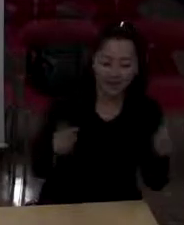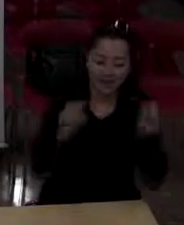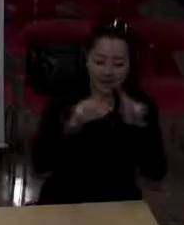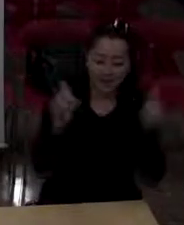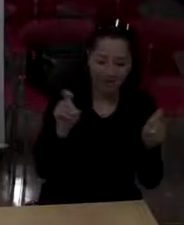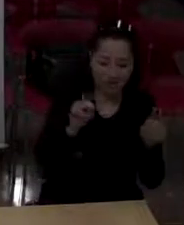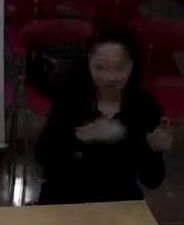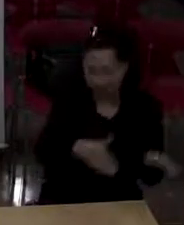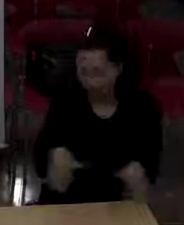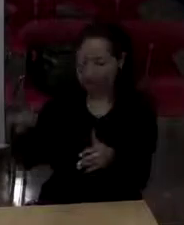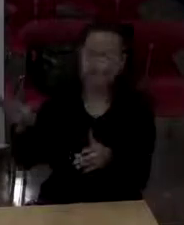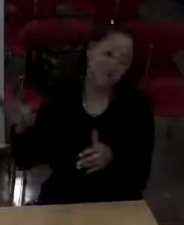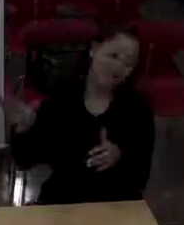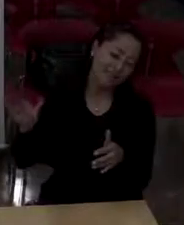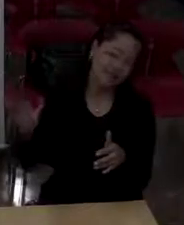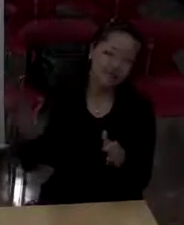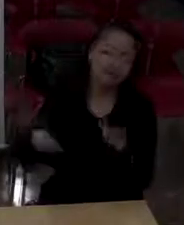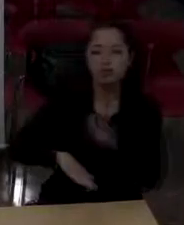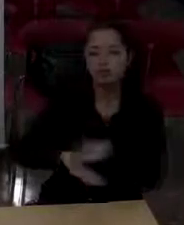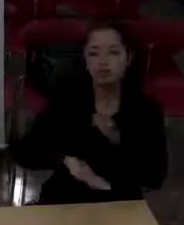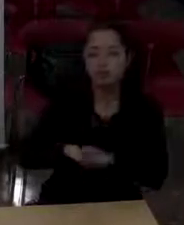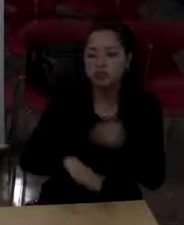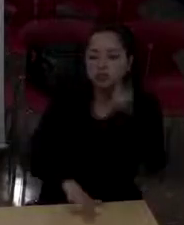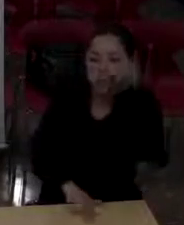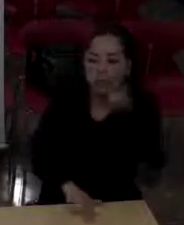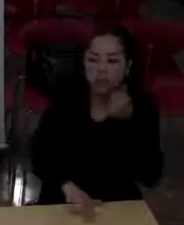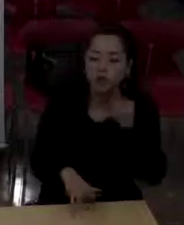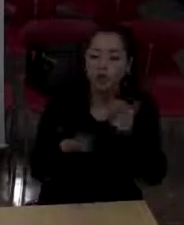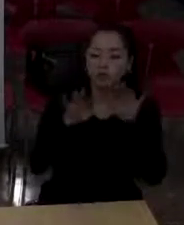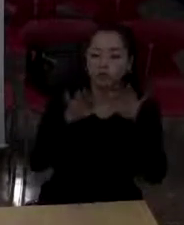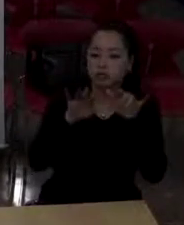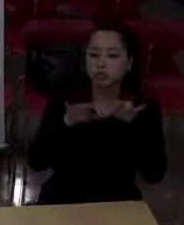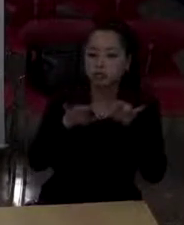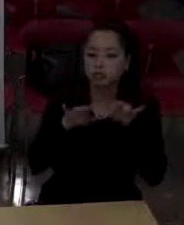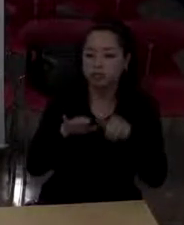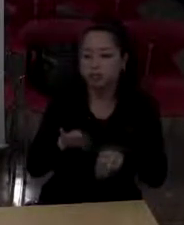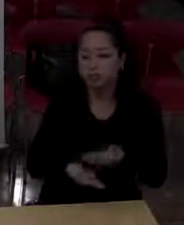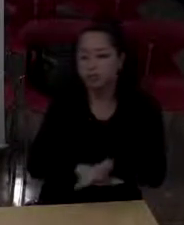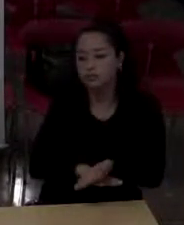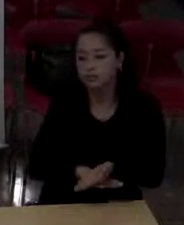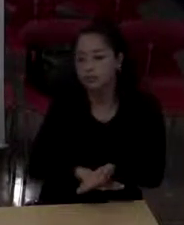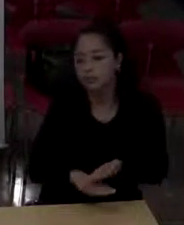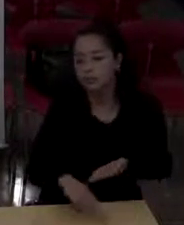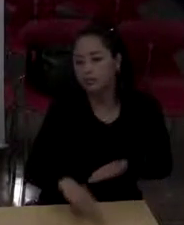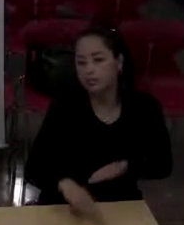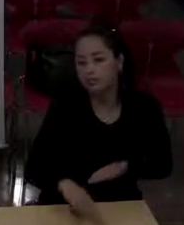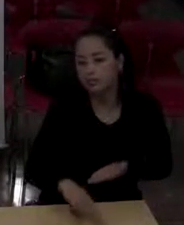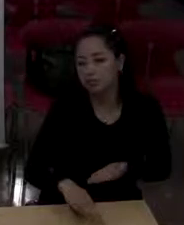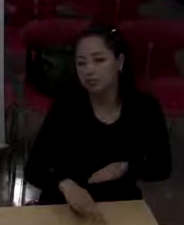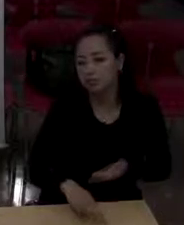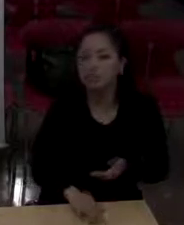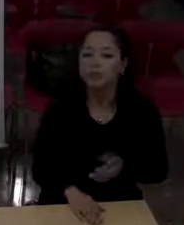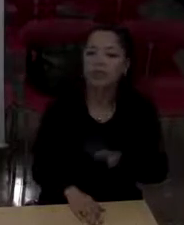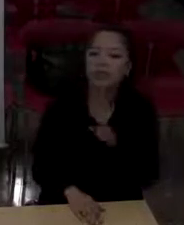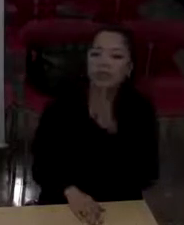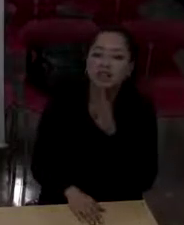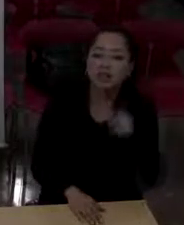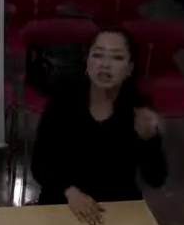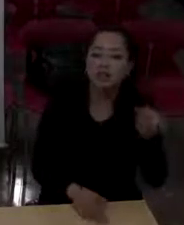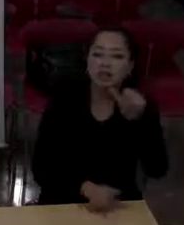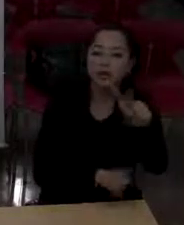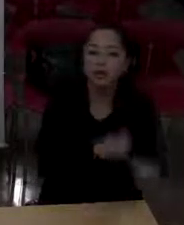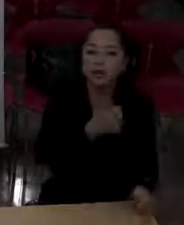de la parte educativa. Entonces sería para que ustedes hicieran esa solicitud a la doctora Luzbeti Fonseca de la